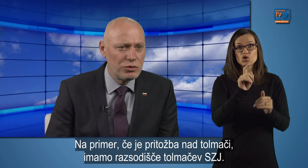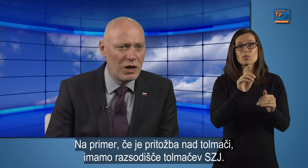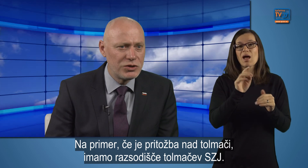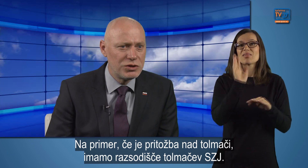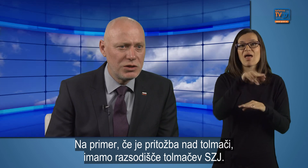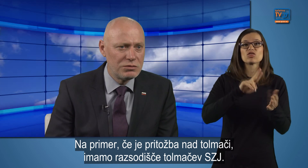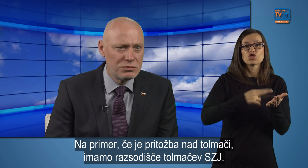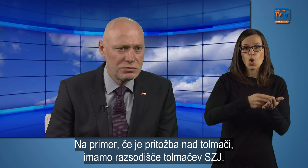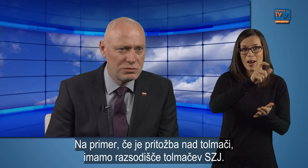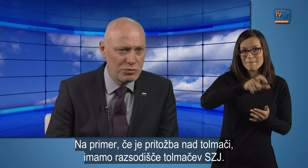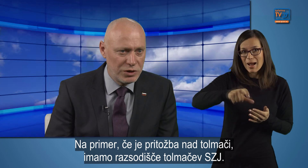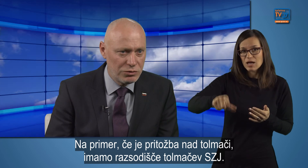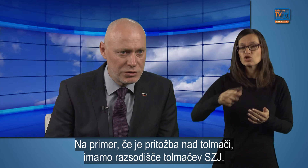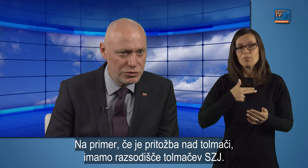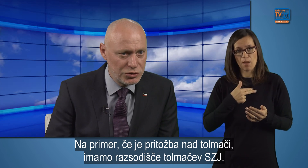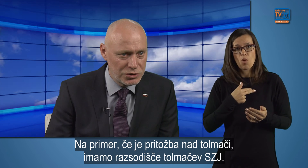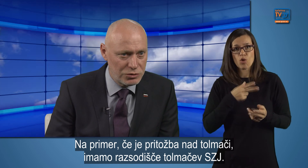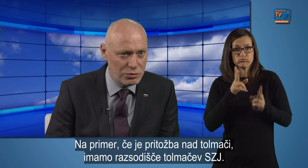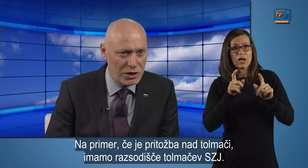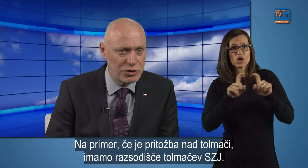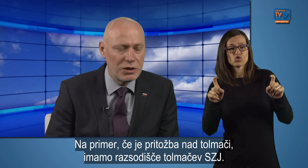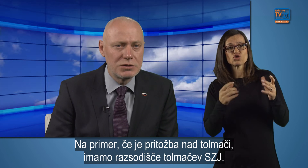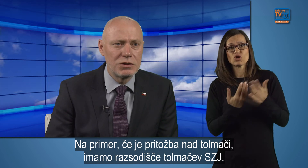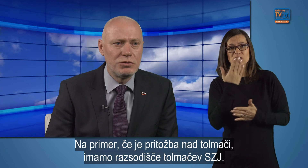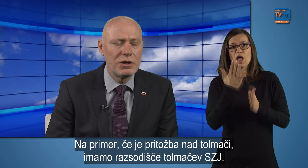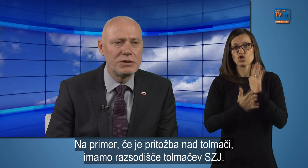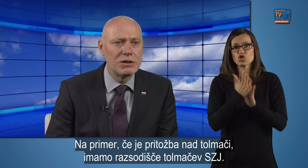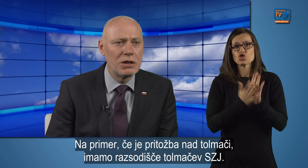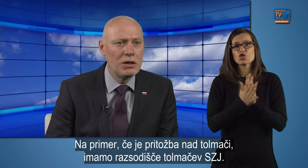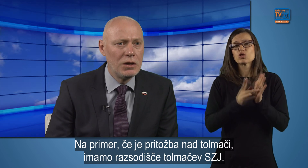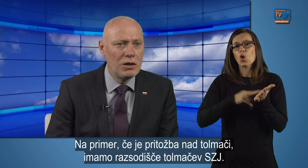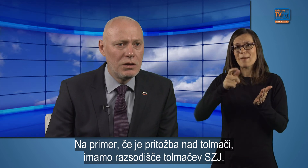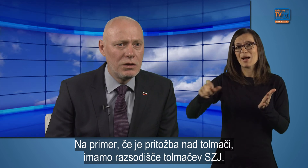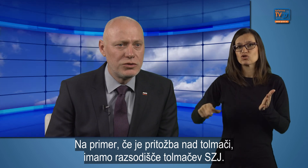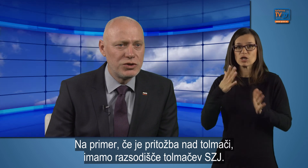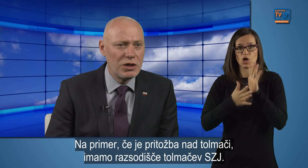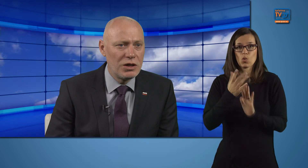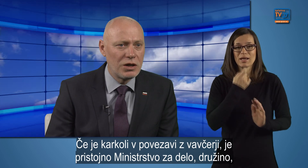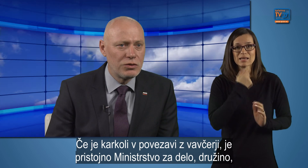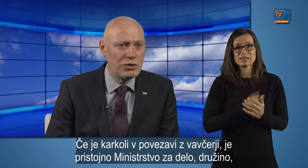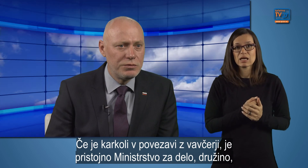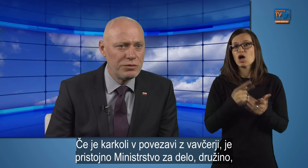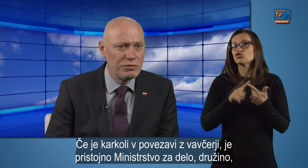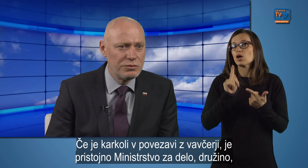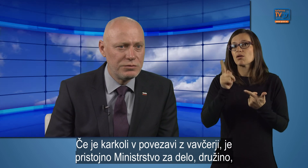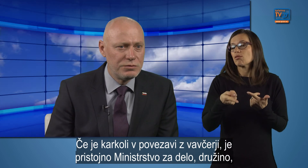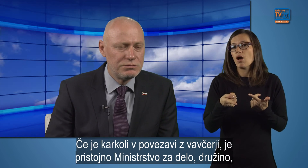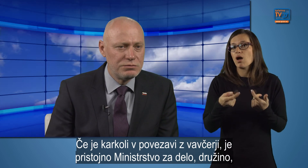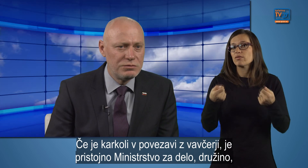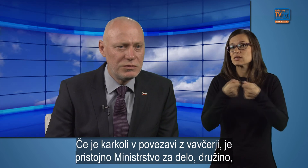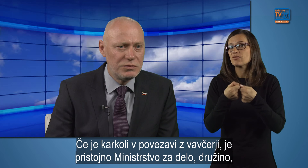pritožba na tolmači, imamo neko razsodišče za tolmače znakovnega jezika. Če je karkoli